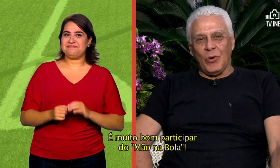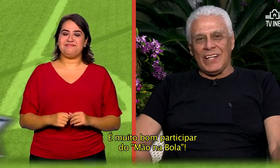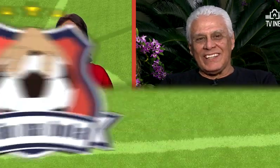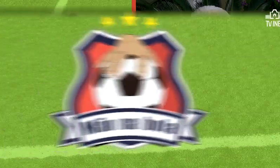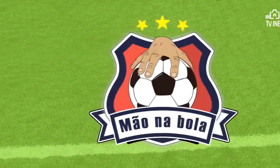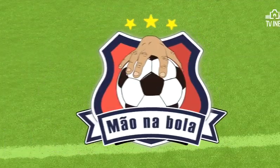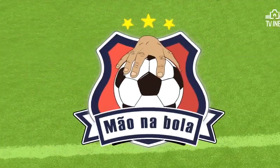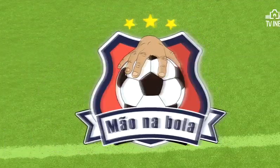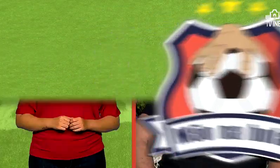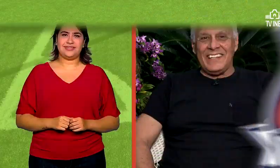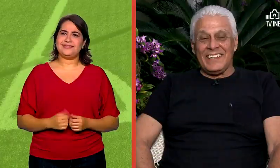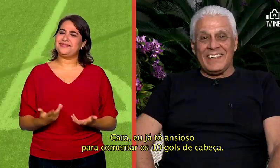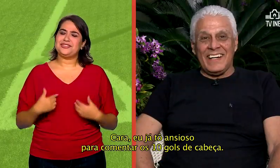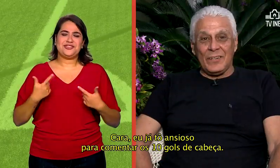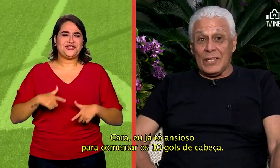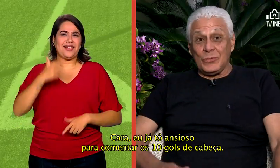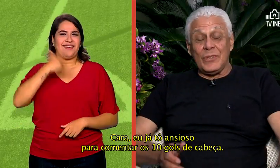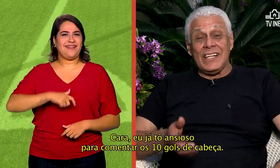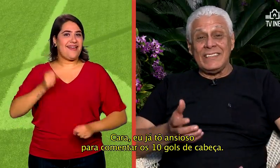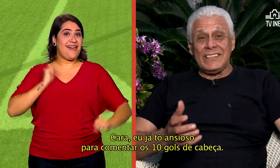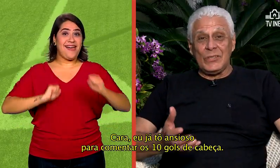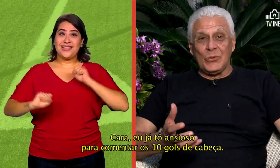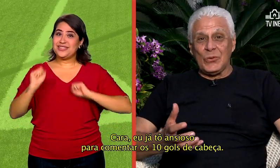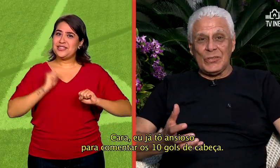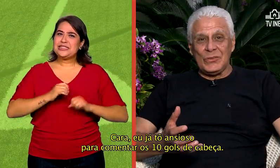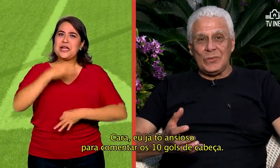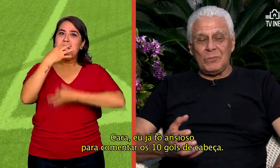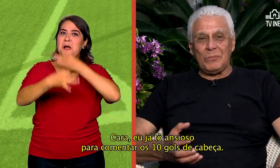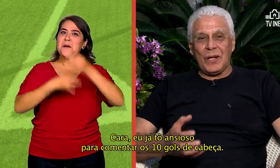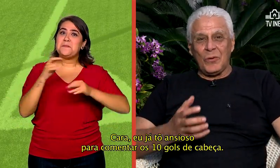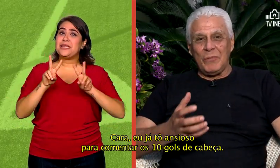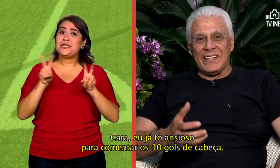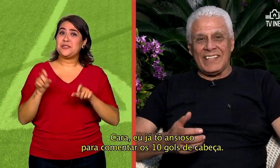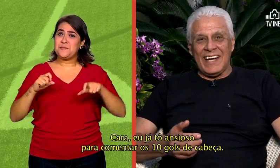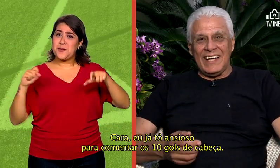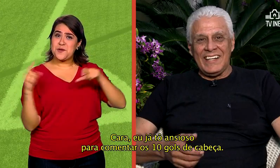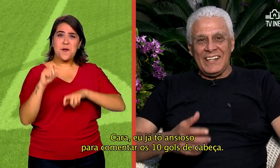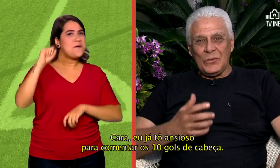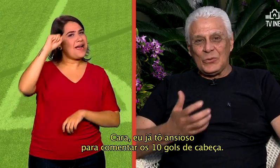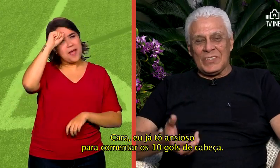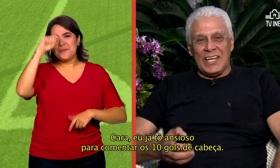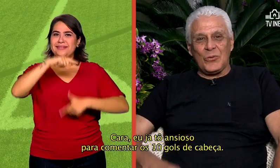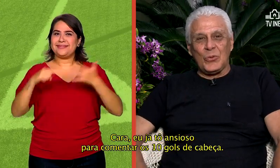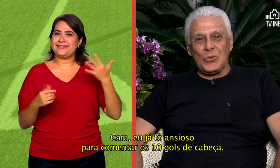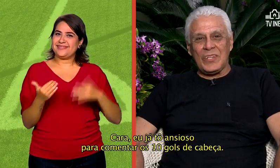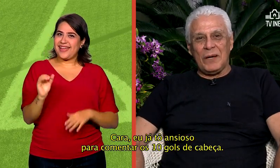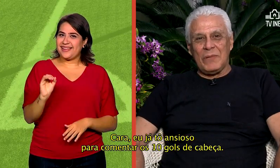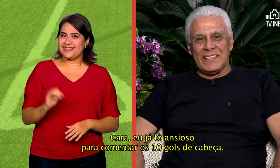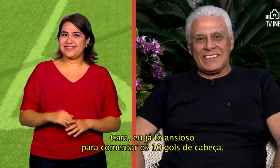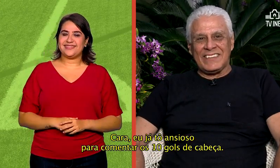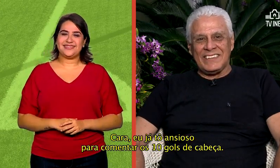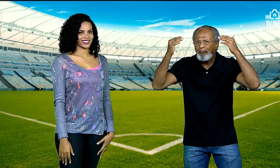Bola. Cara, eu já tô ansioso para comentar os 10 gols de cabeça.